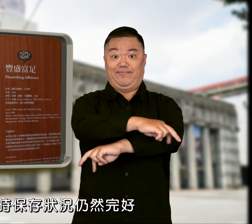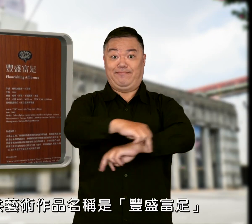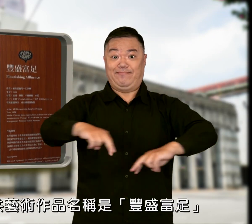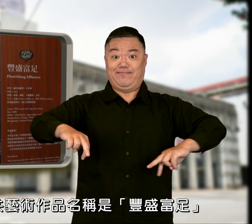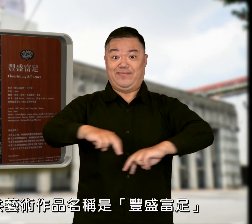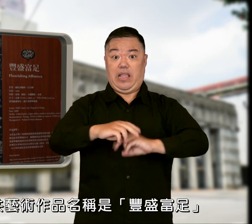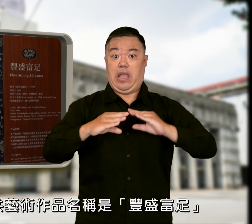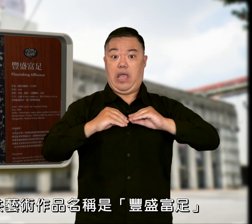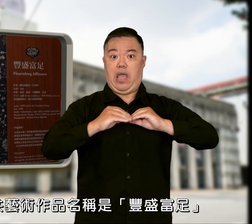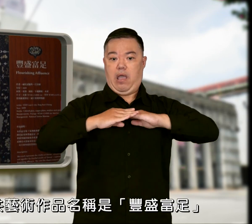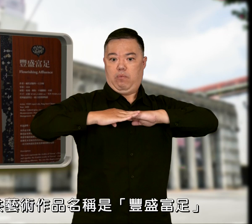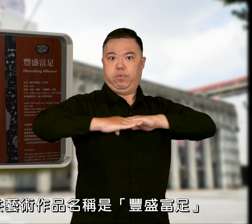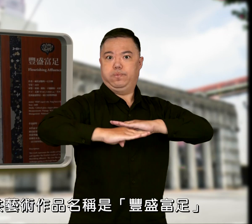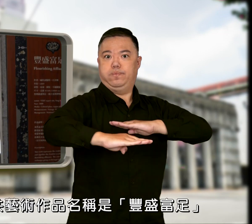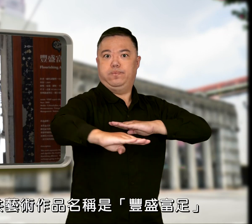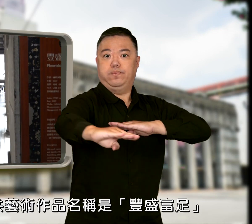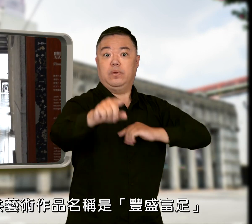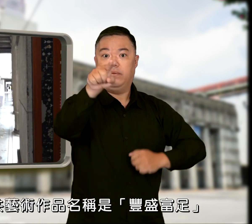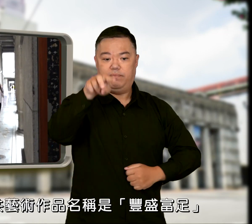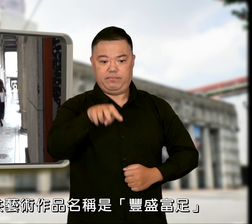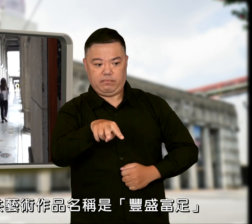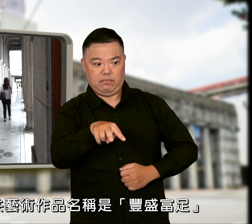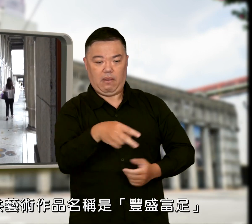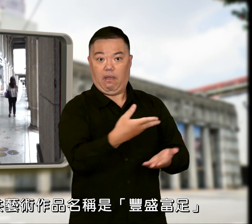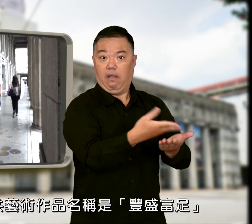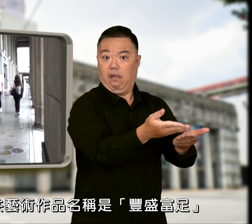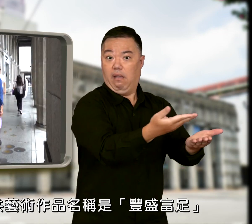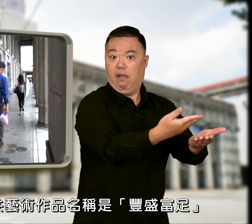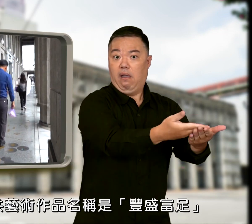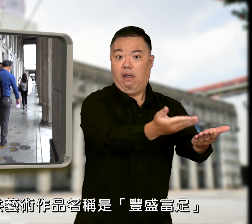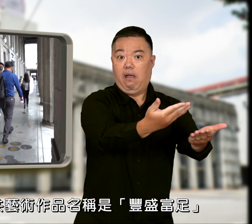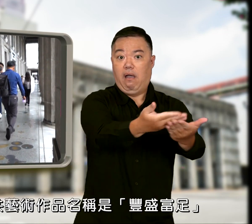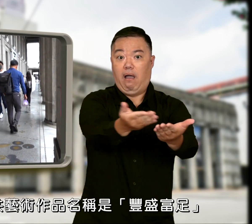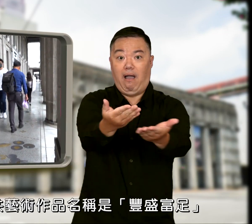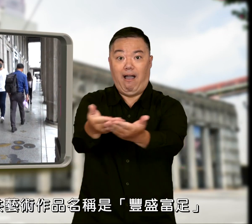骑楼地面的公共艺术作品名称